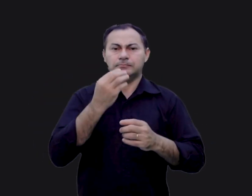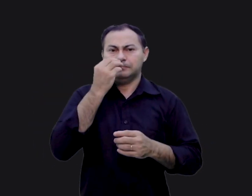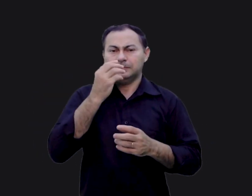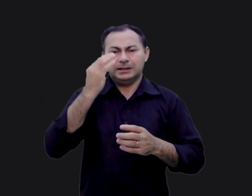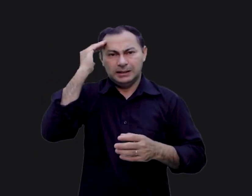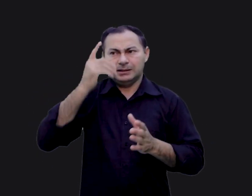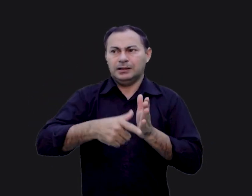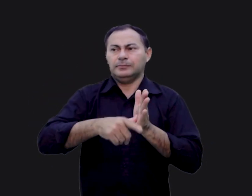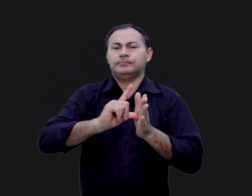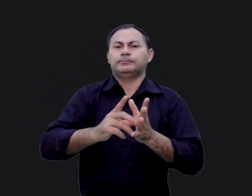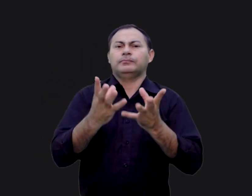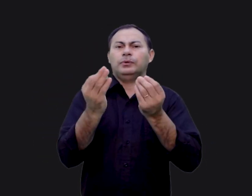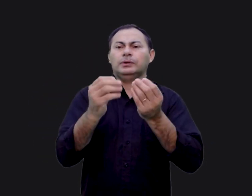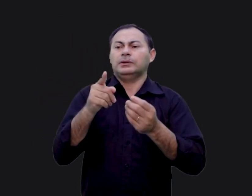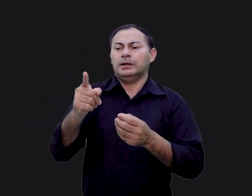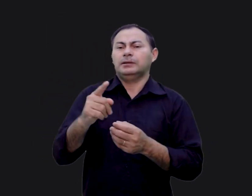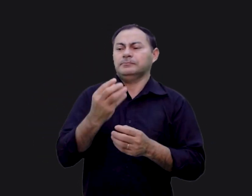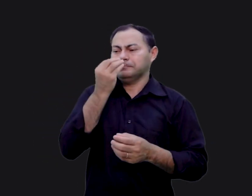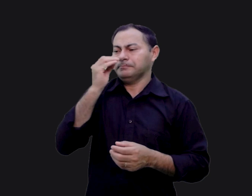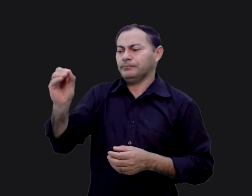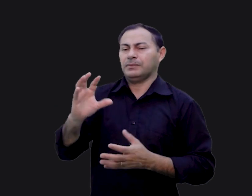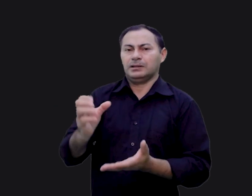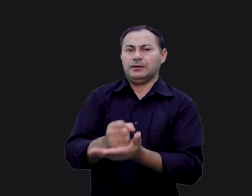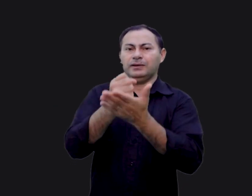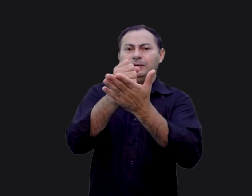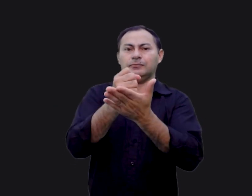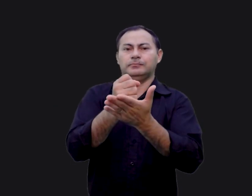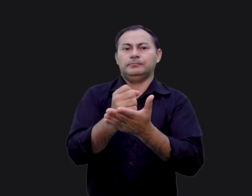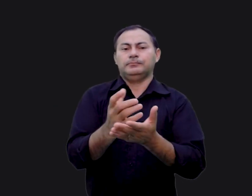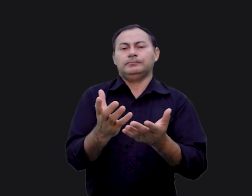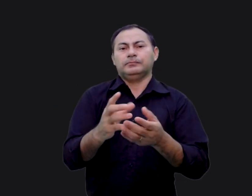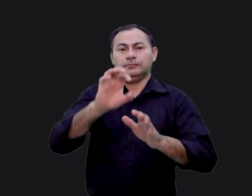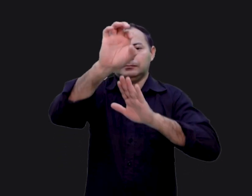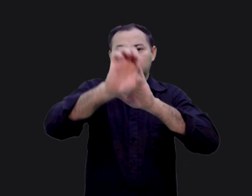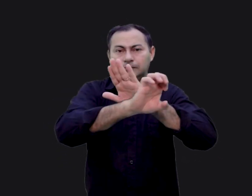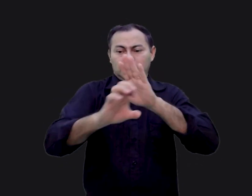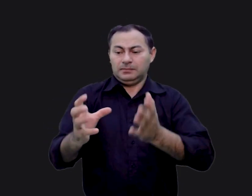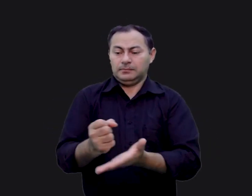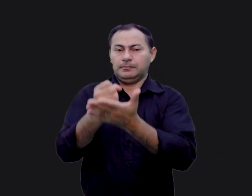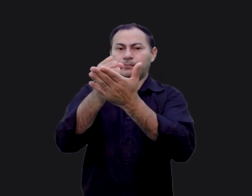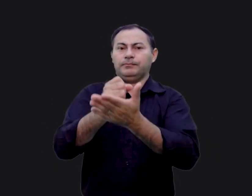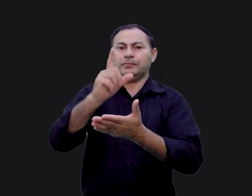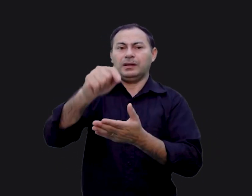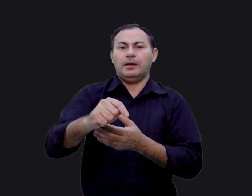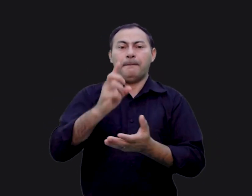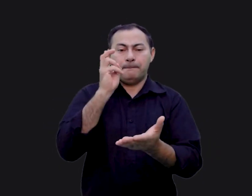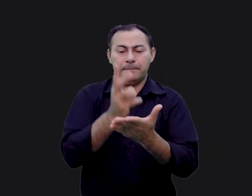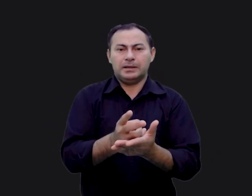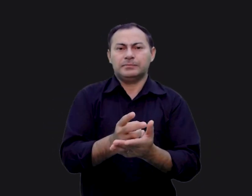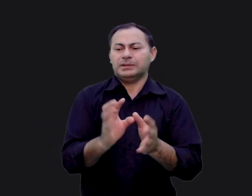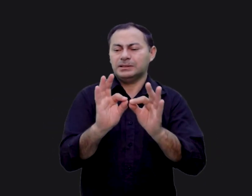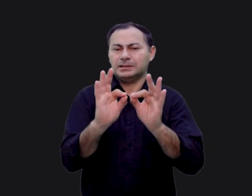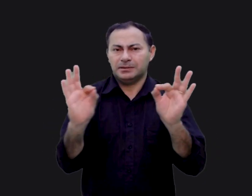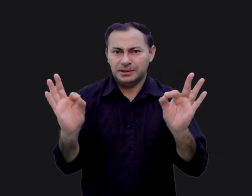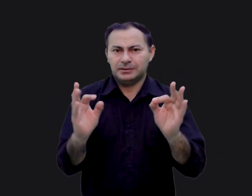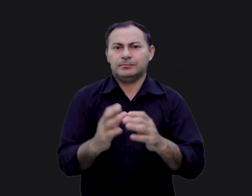ideias preconcebidas. Muitos deles rejeitam a salvação. O Evangelho da salvação é mesmo muito